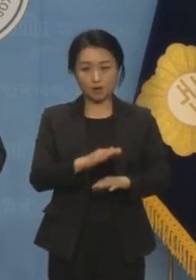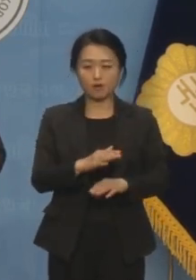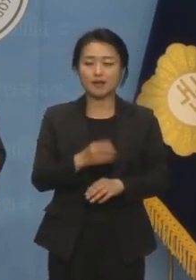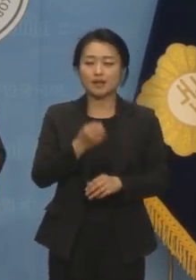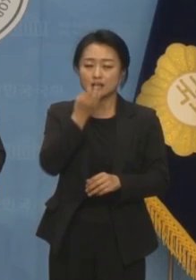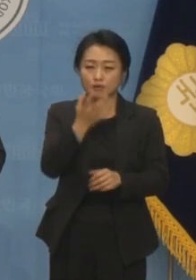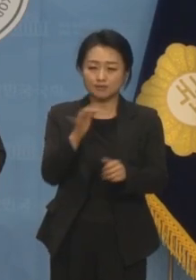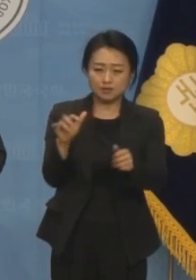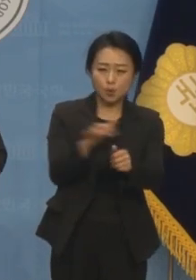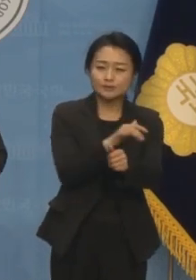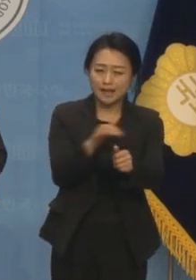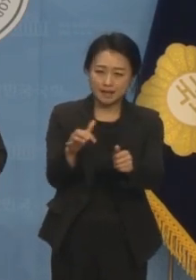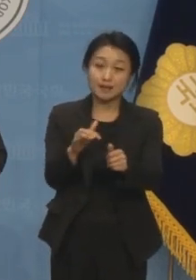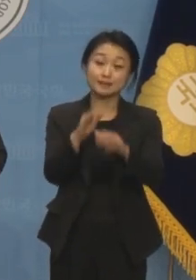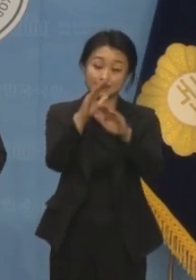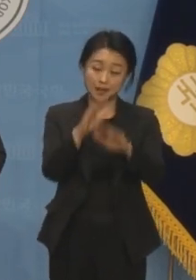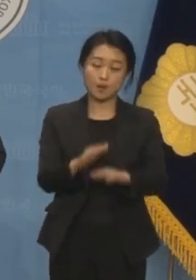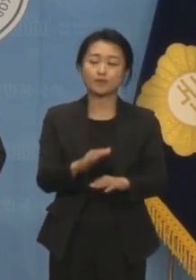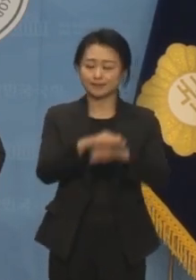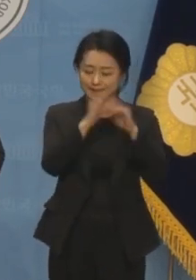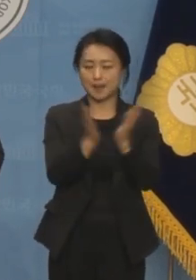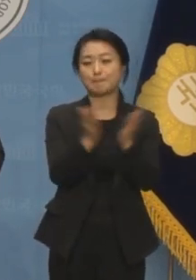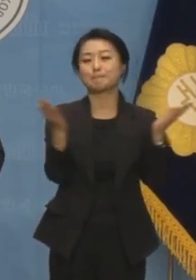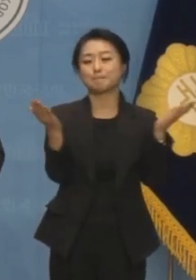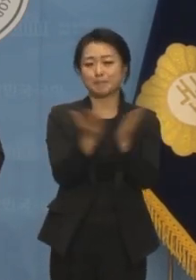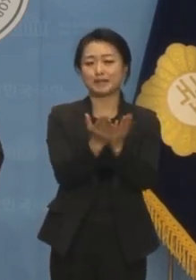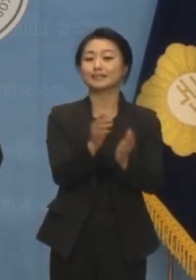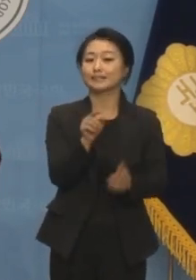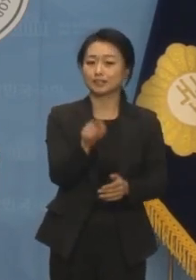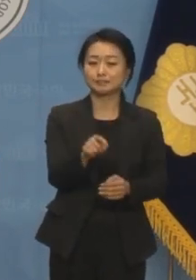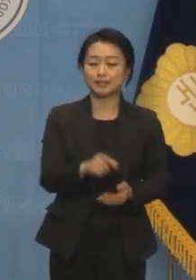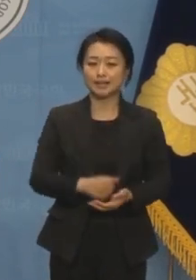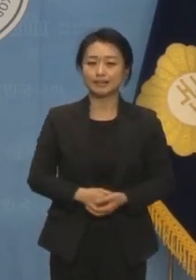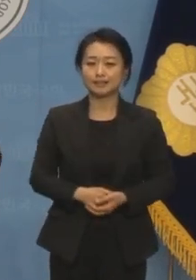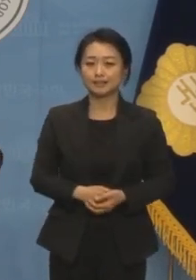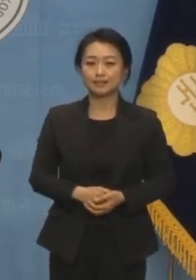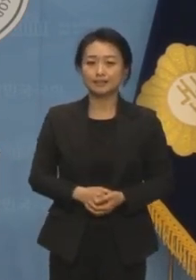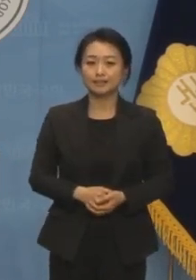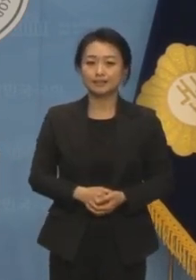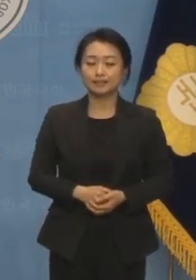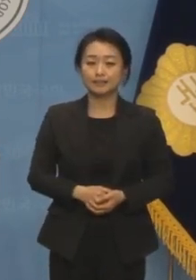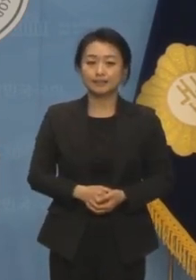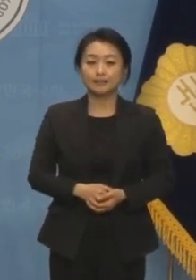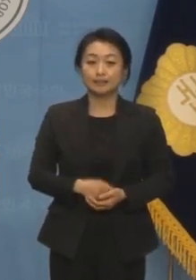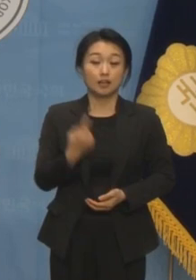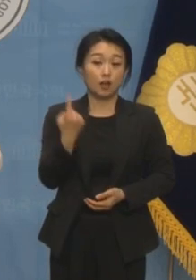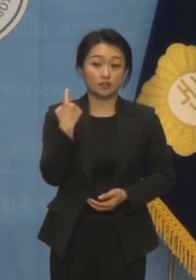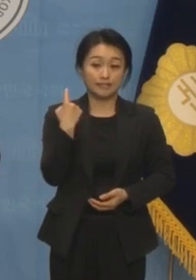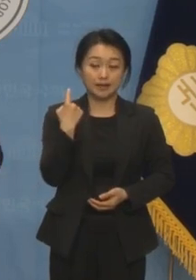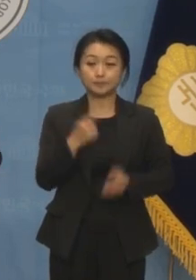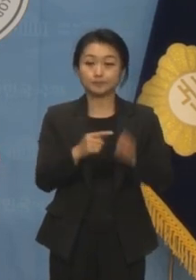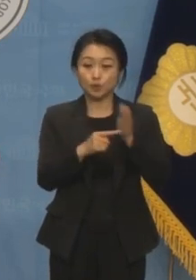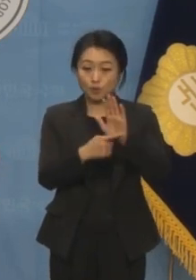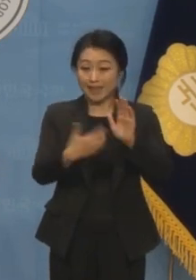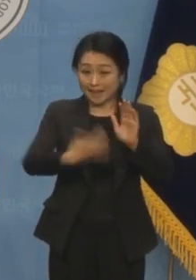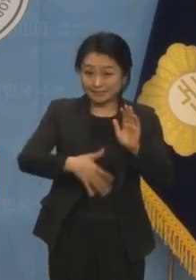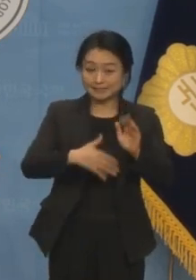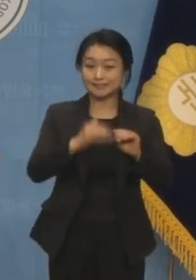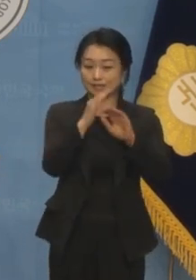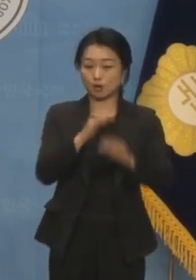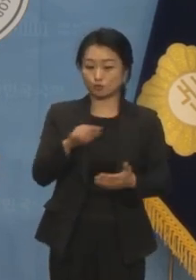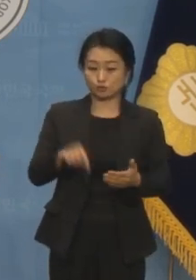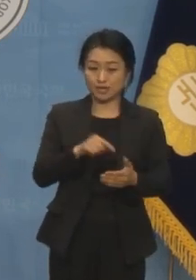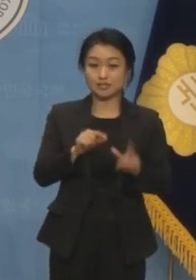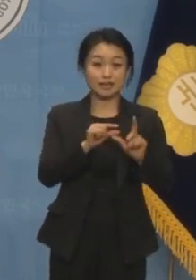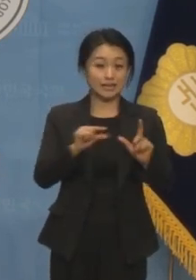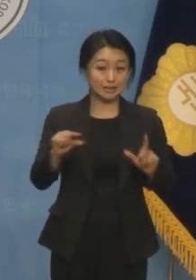이 상황과는 전혀 배치가 되지 않는다는 점을 다시 한번 강조해서 말씀드리겠고요. 그리고 어제 공개되지 않은 내용 중에